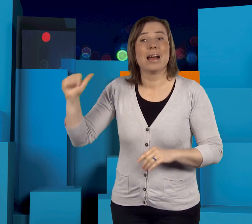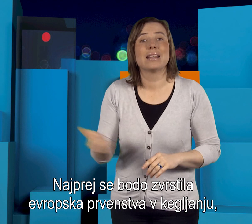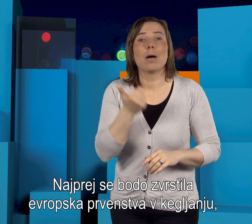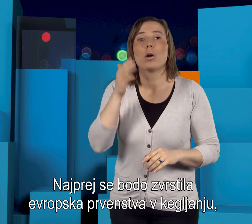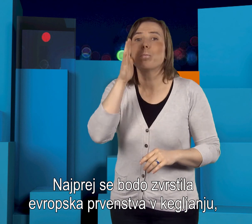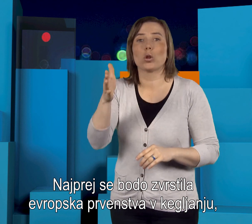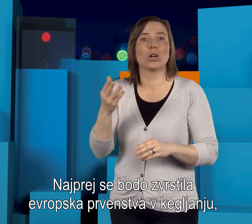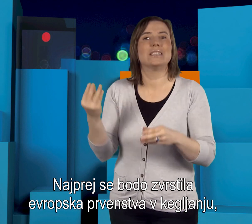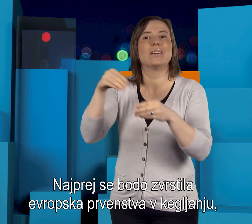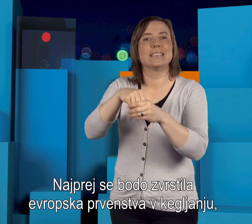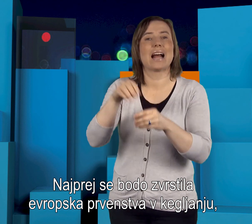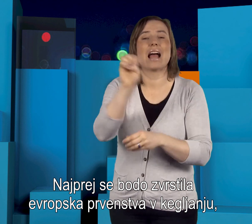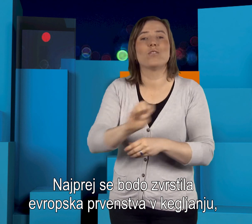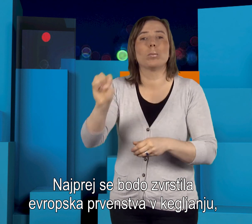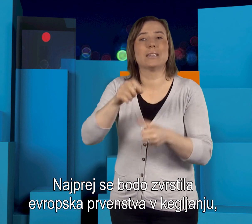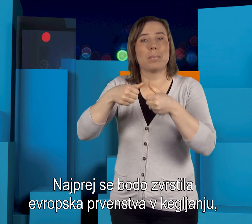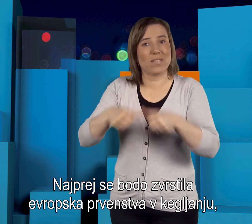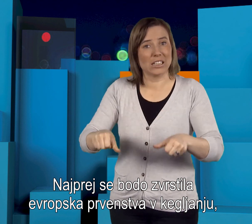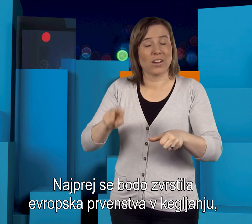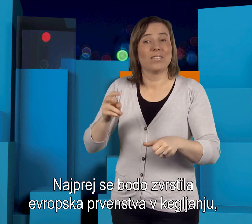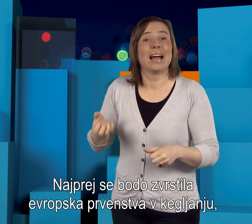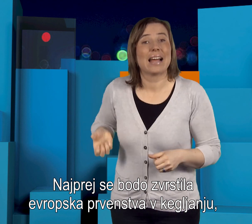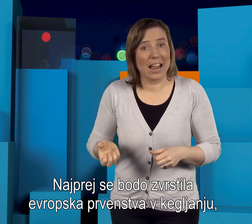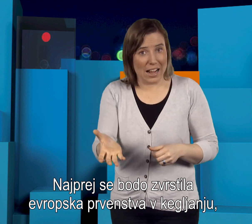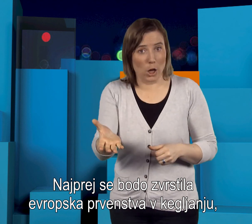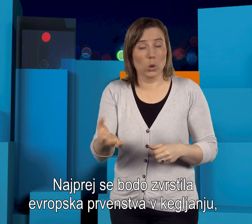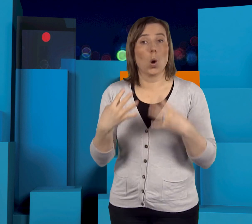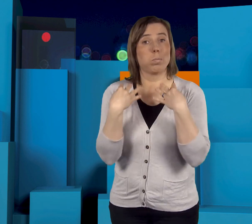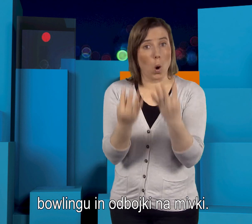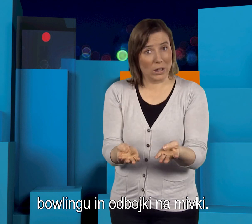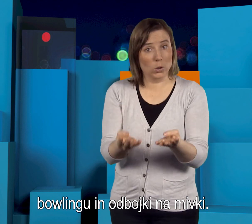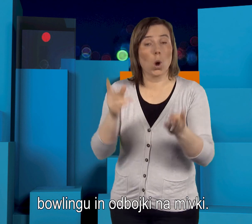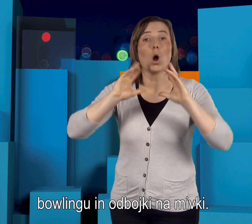Najprej se bodo zvrstila evropska prvenstva v kegljanju, bowlingu in odbojki na mivki.